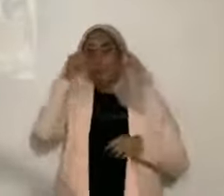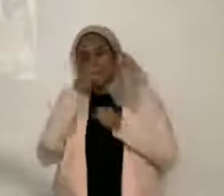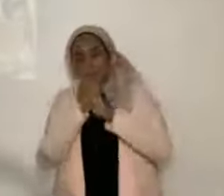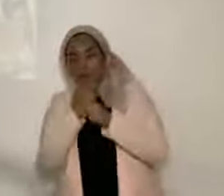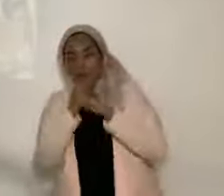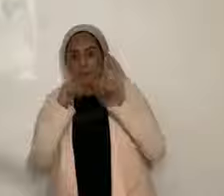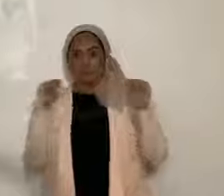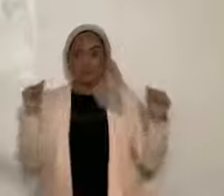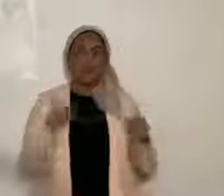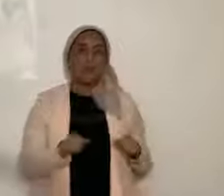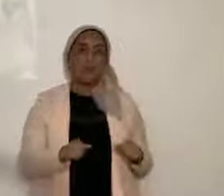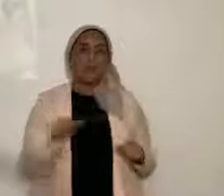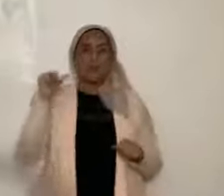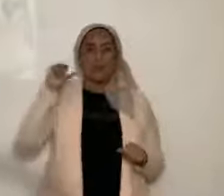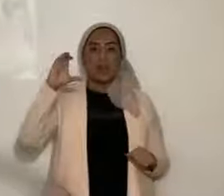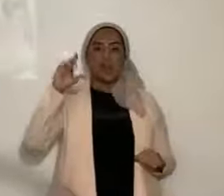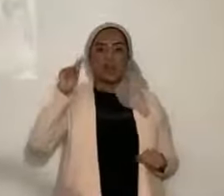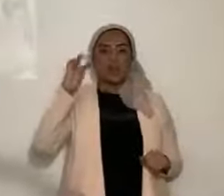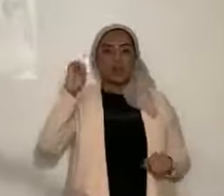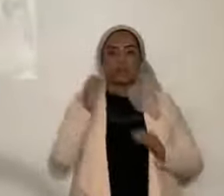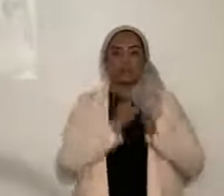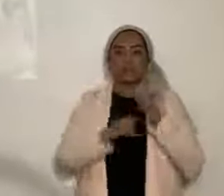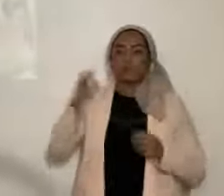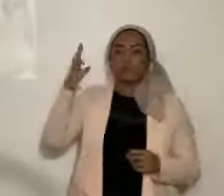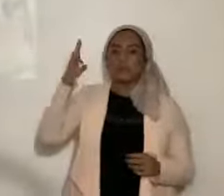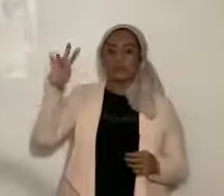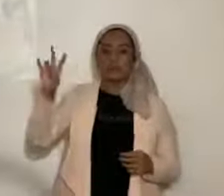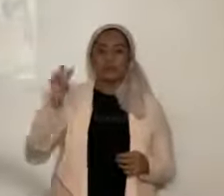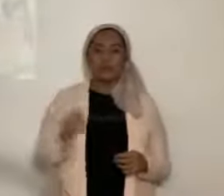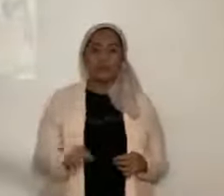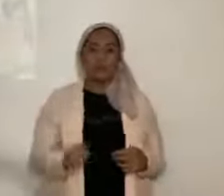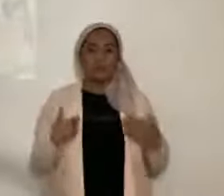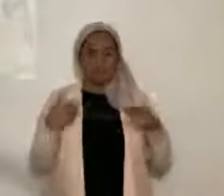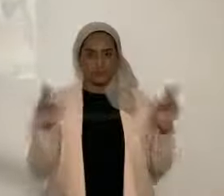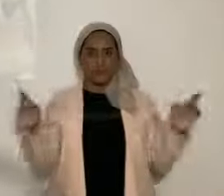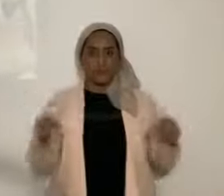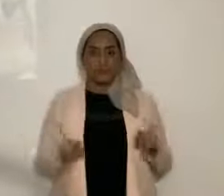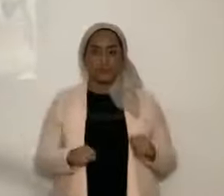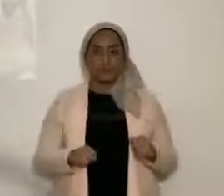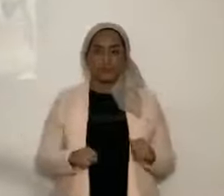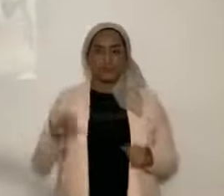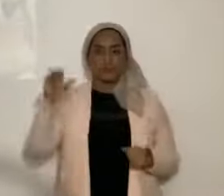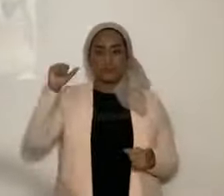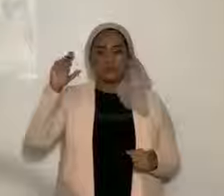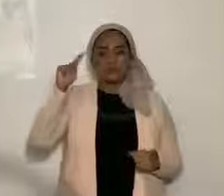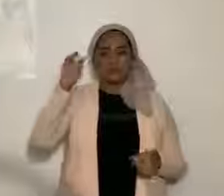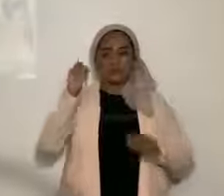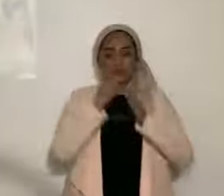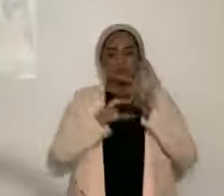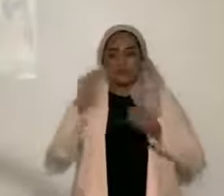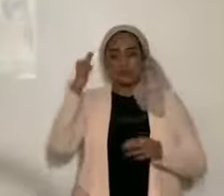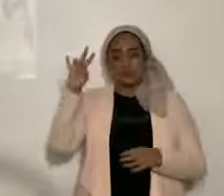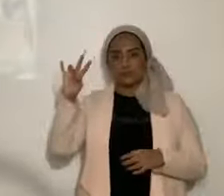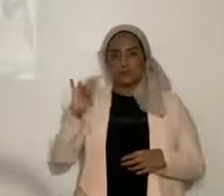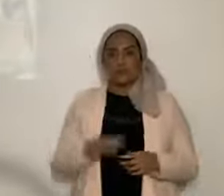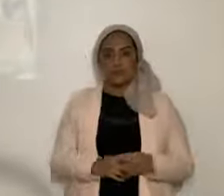y demás. Hechos 17. ¿Ya lo tienen? Hechos 17.